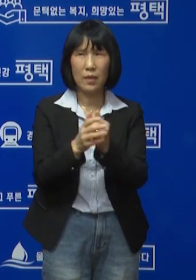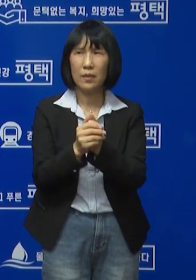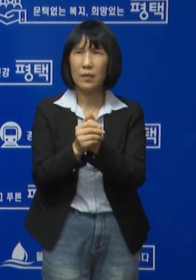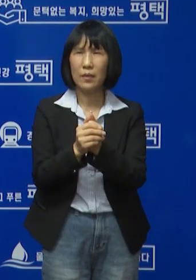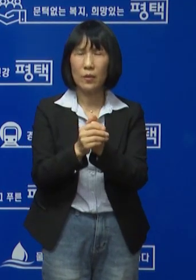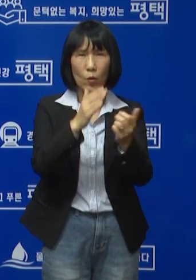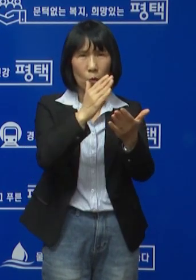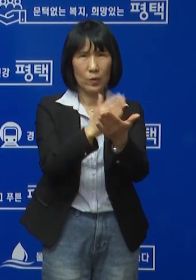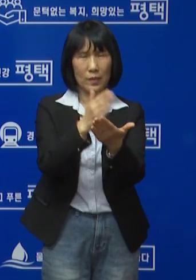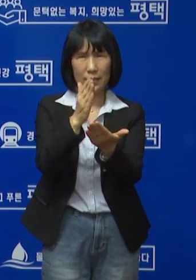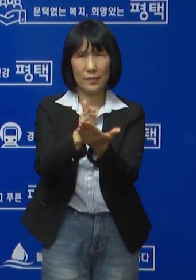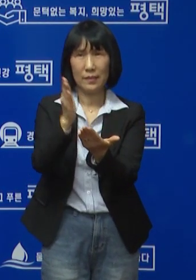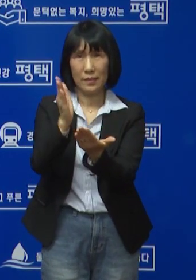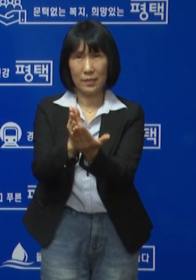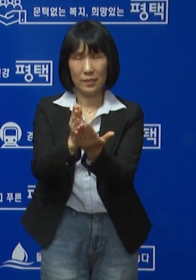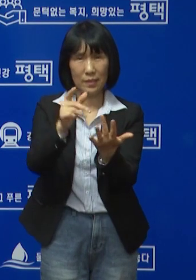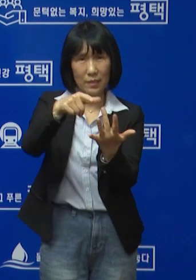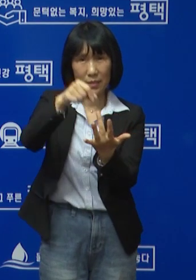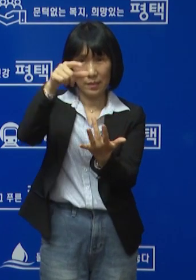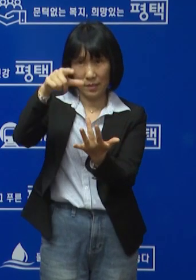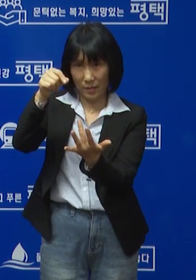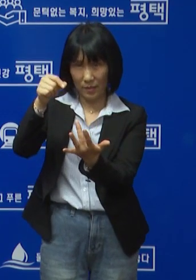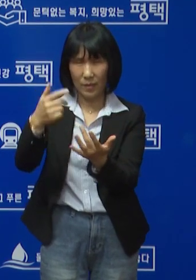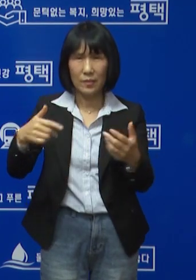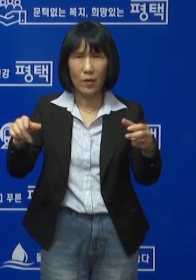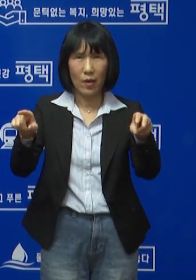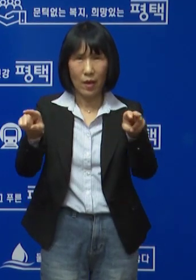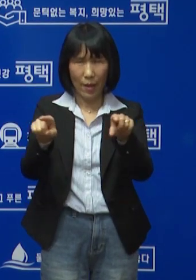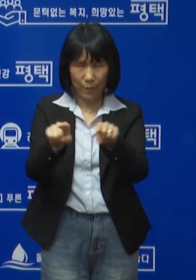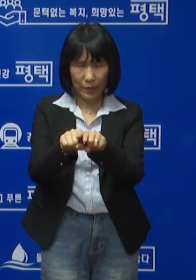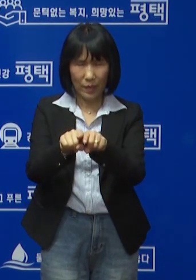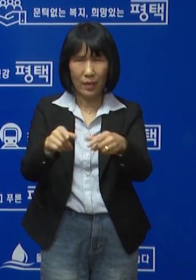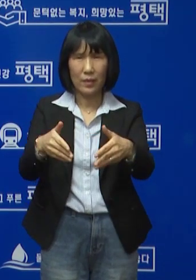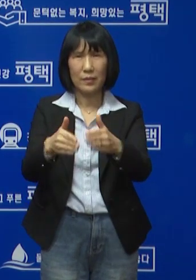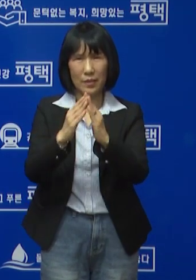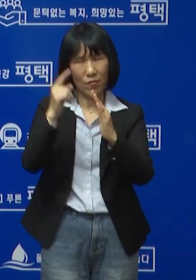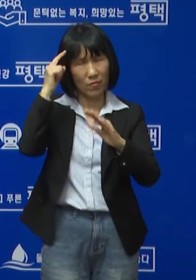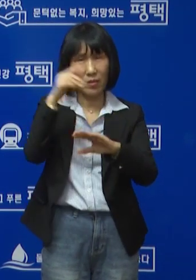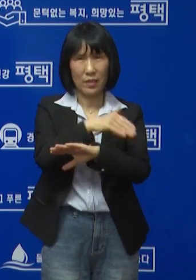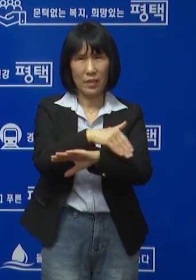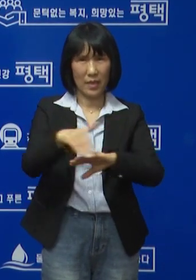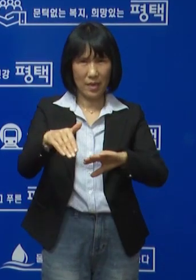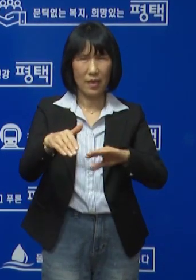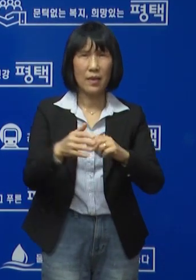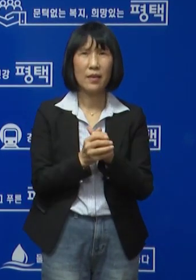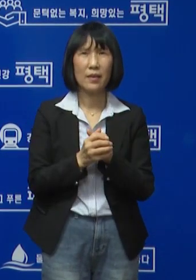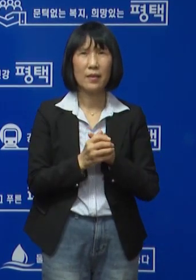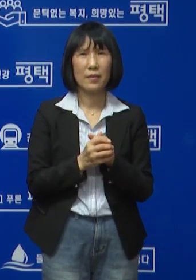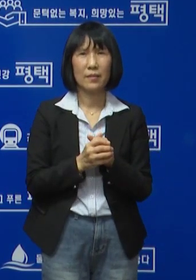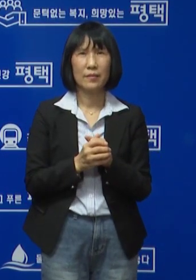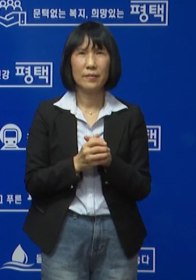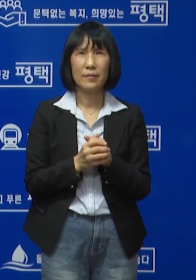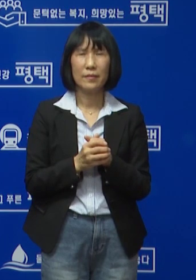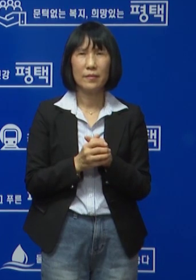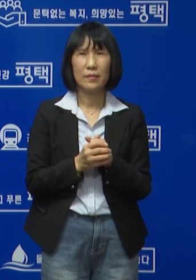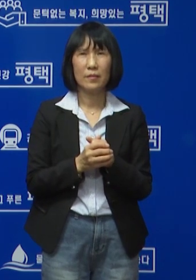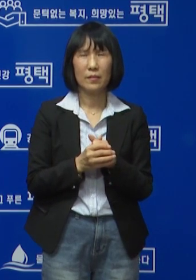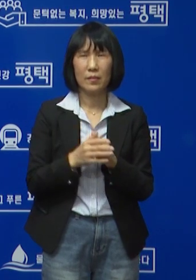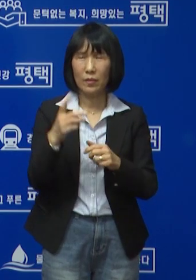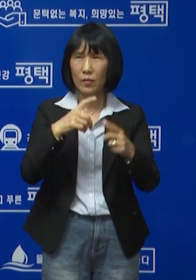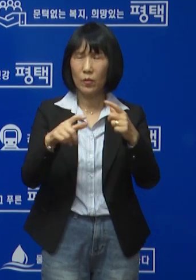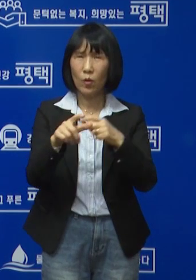그리고 같이 함께 민간 사업자를 갖다 투자 설명회를 갖다 개최할 그런 계획을 갖고 있습니다. 그 투자